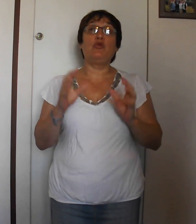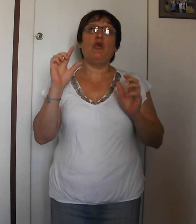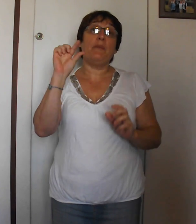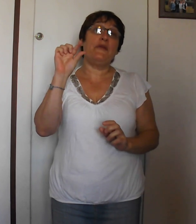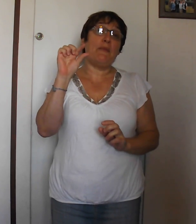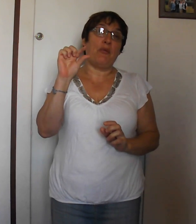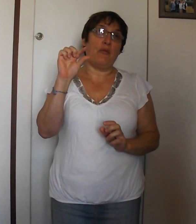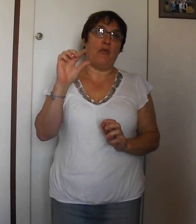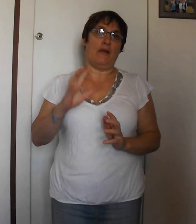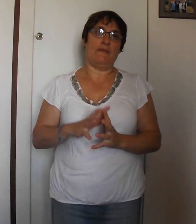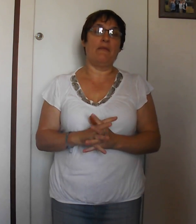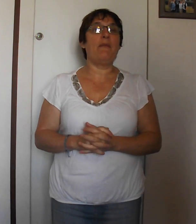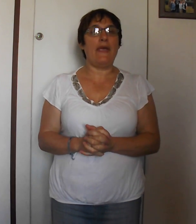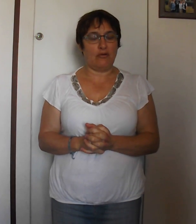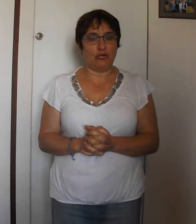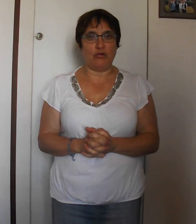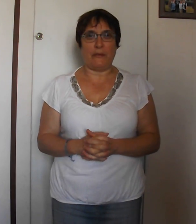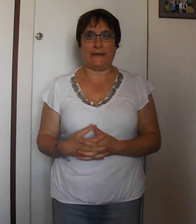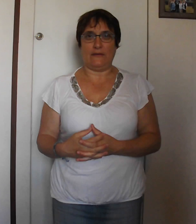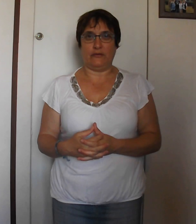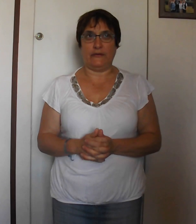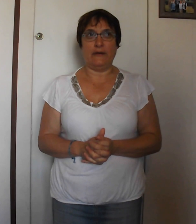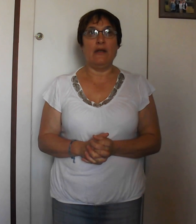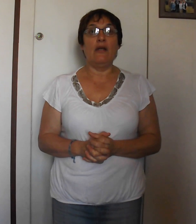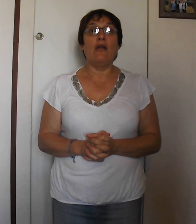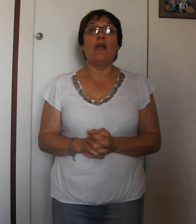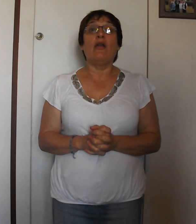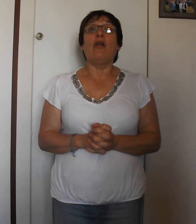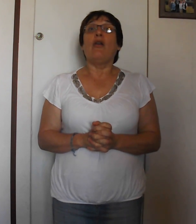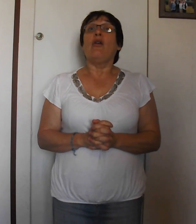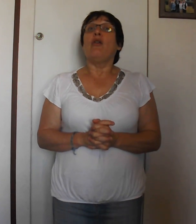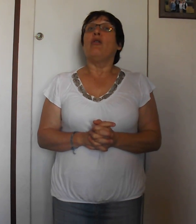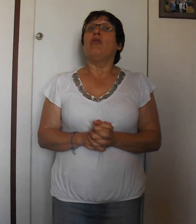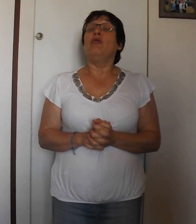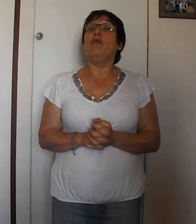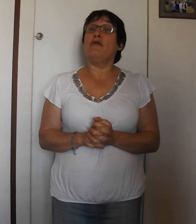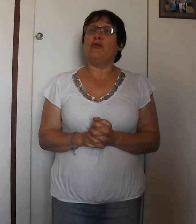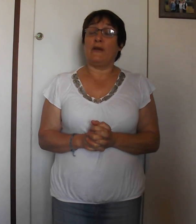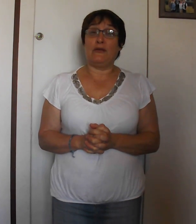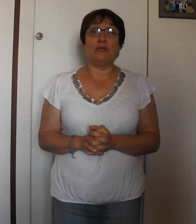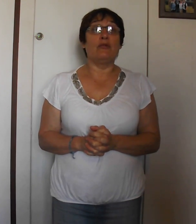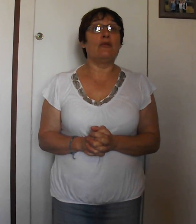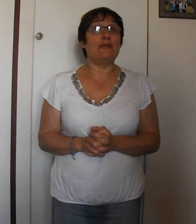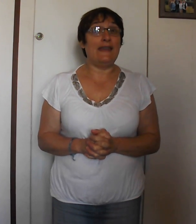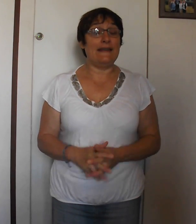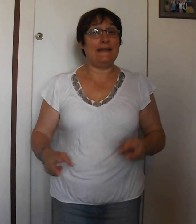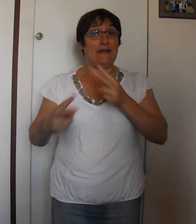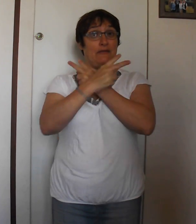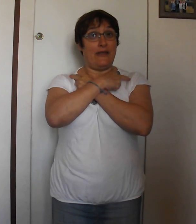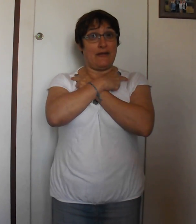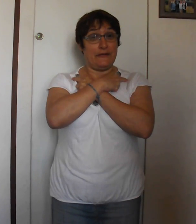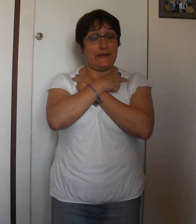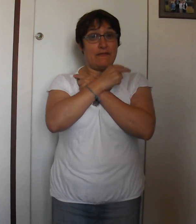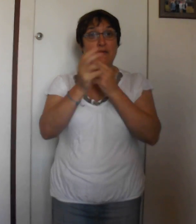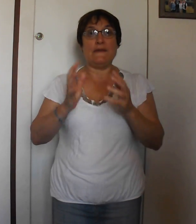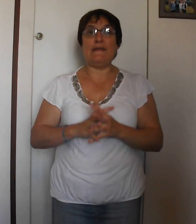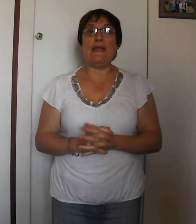tout petit peu moins, mais toujours présentes. Nous vous souhaitons d'excellentes vacances à vous aussi